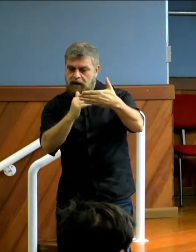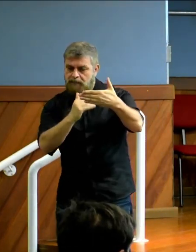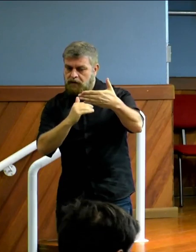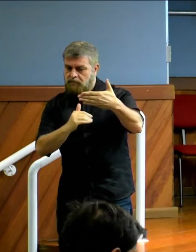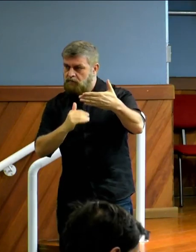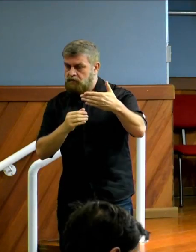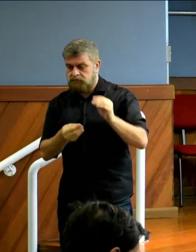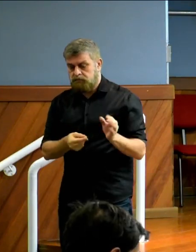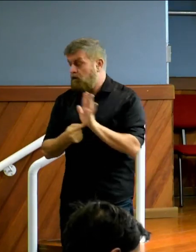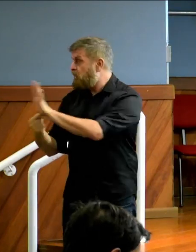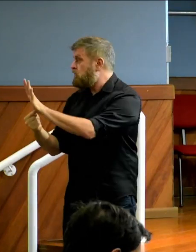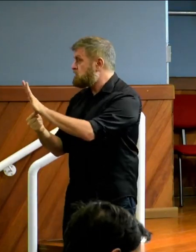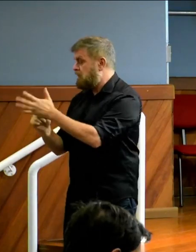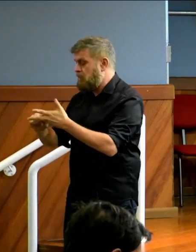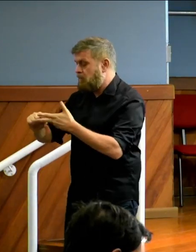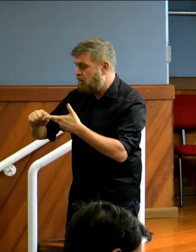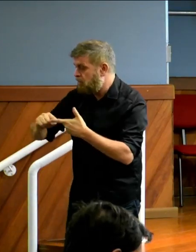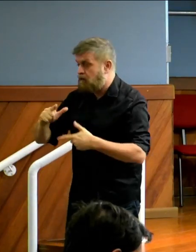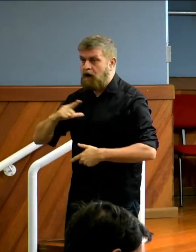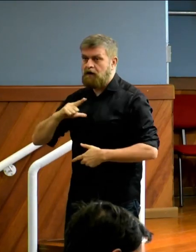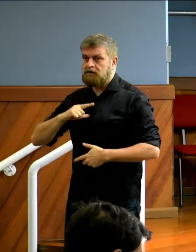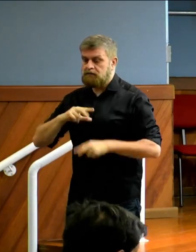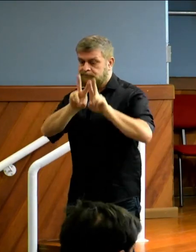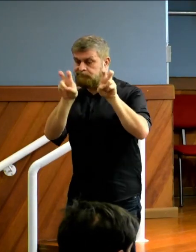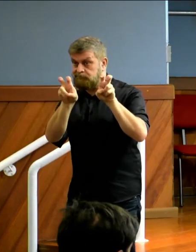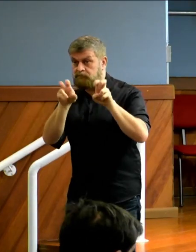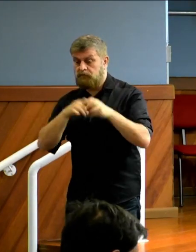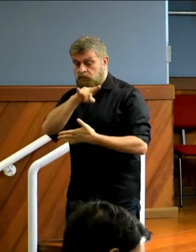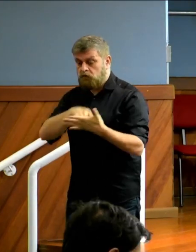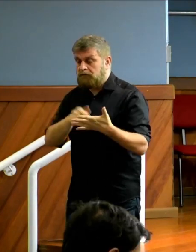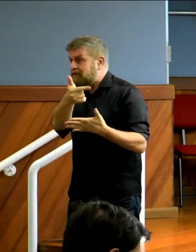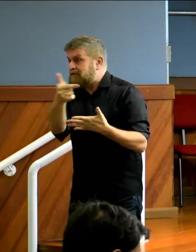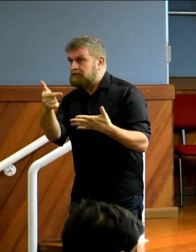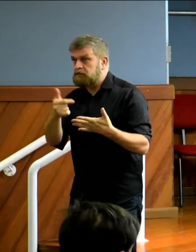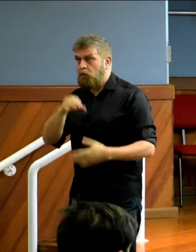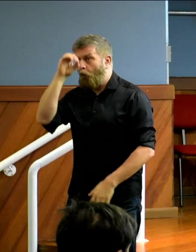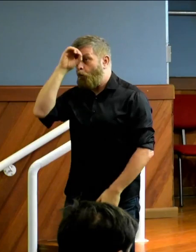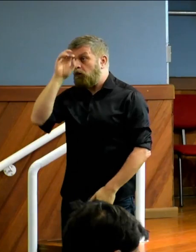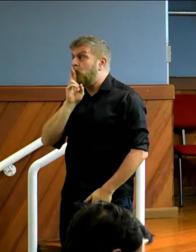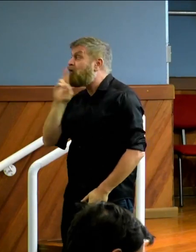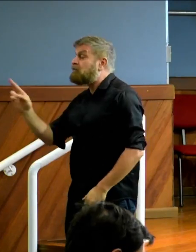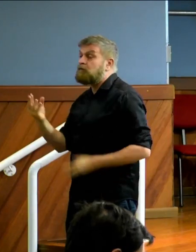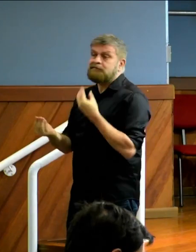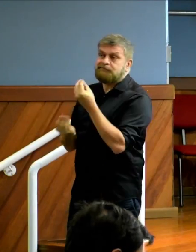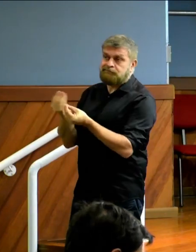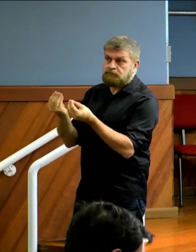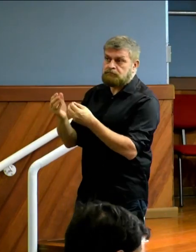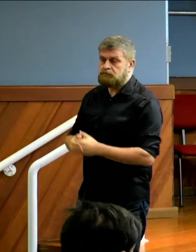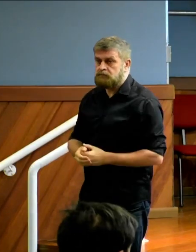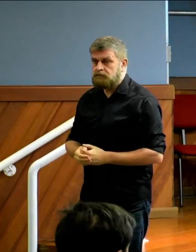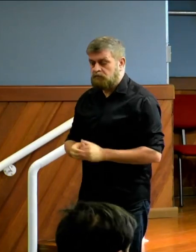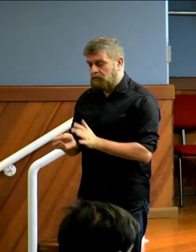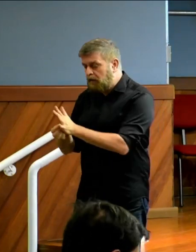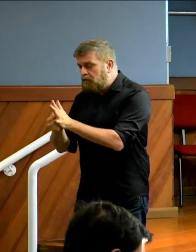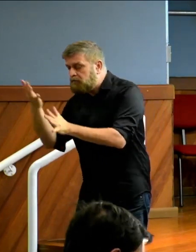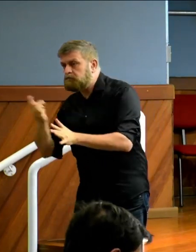nessa coleção. Né? É, vejam, só que se eu não tenho uma documentação do meu acervo, eu não sei dizer isso para o meu pesquisador. Então vejam quantas